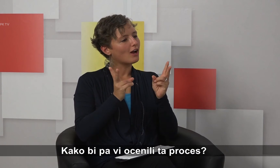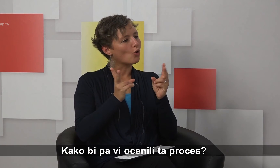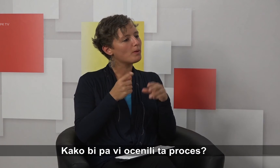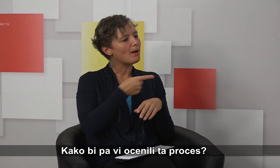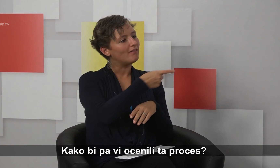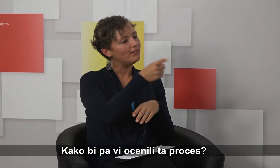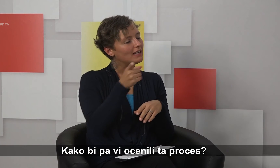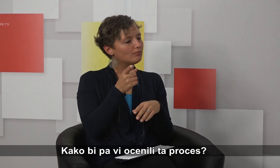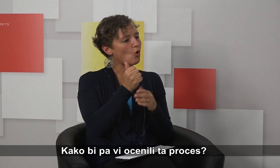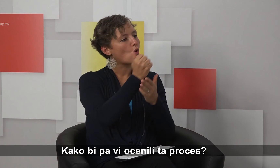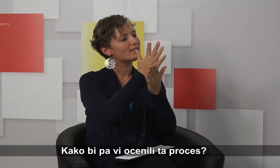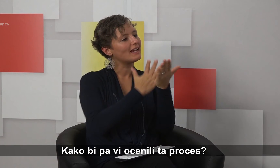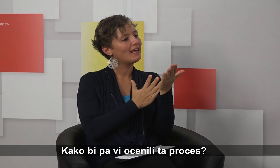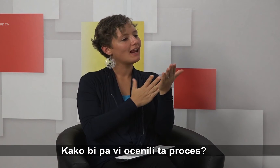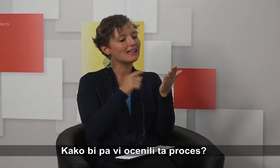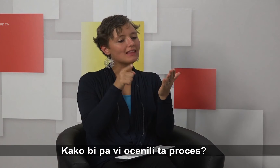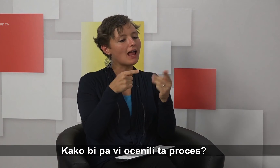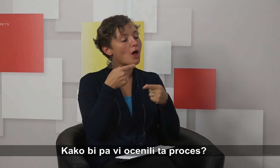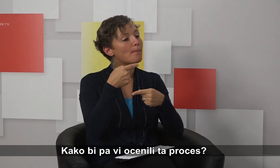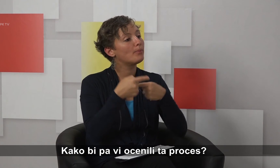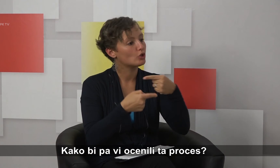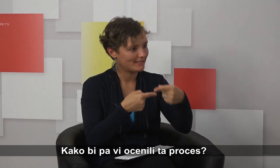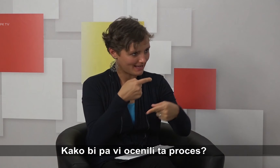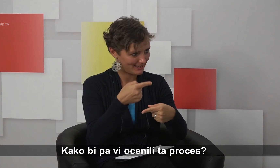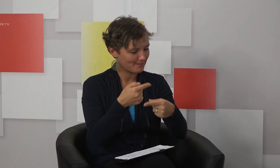Kako bi pa vi osamili tale proces?